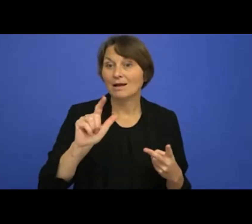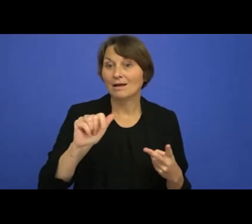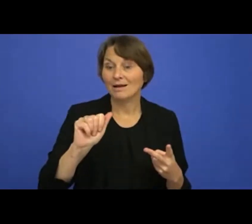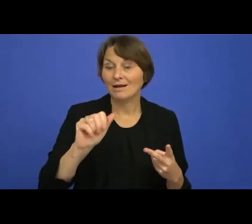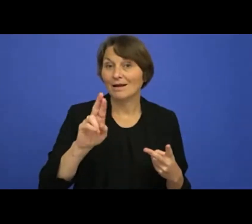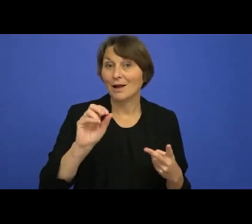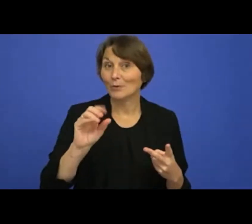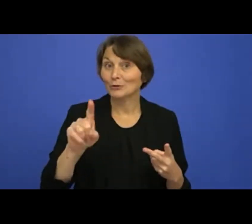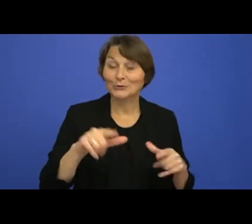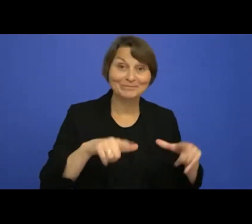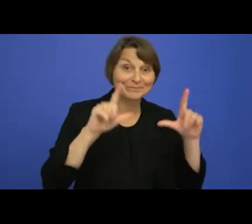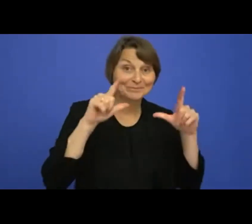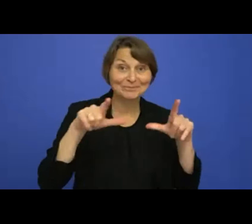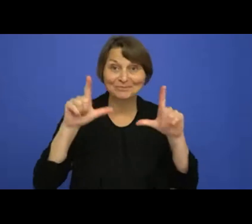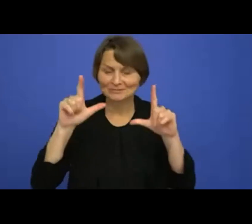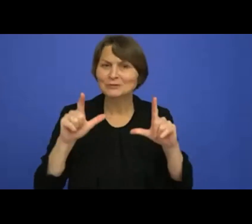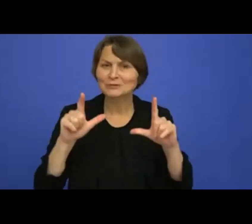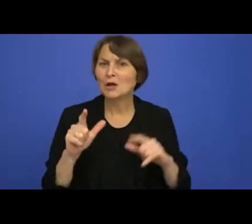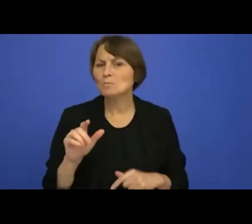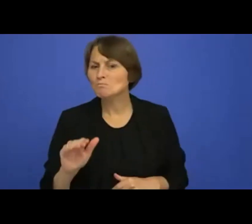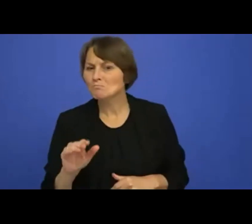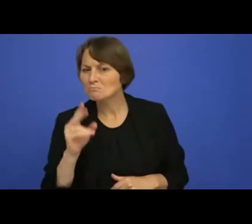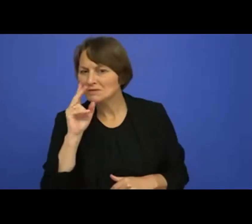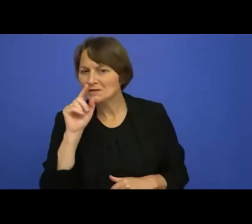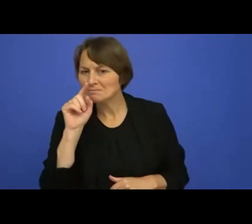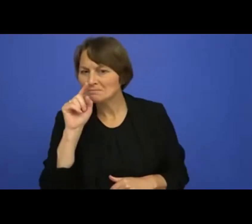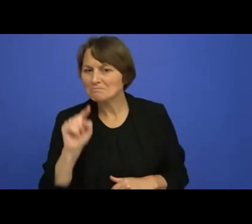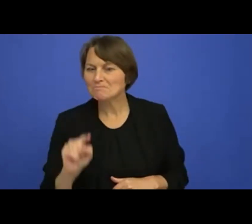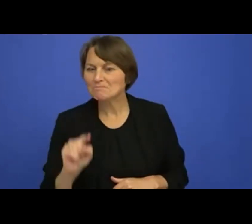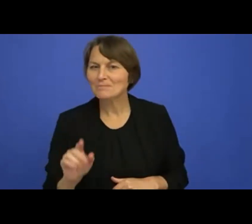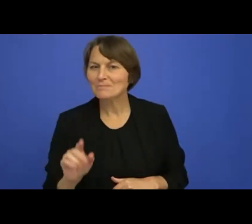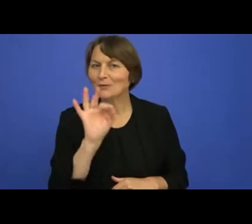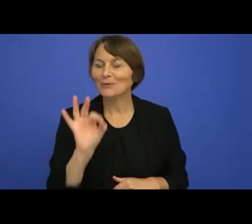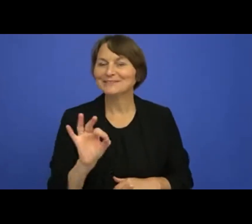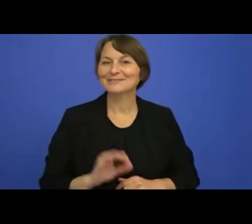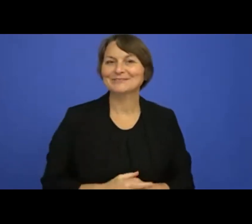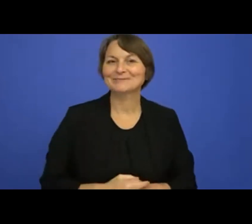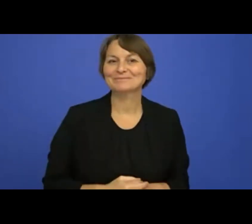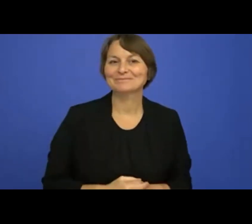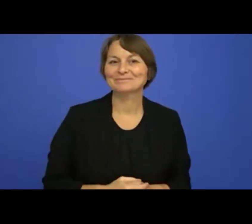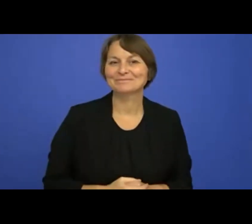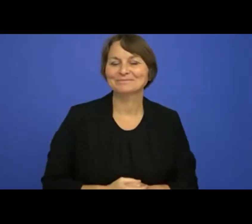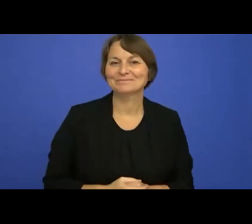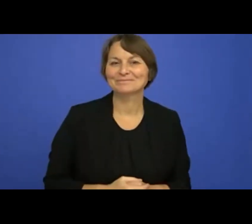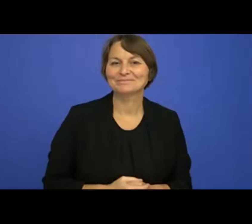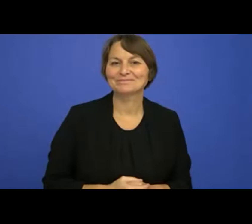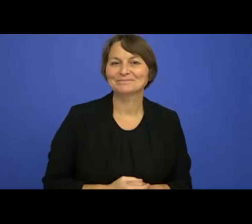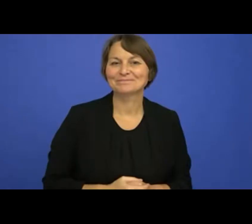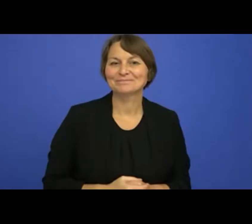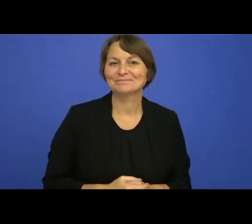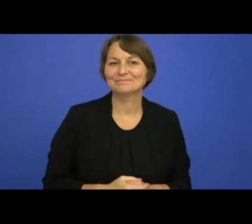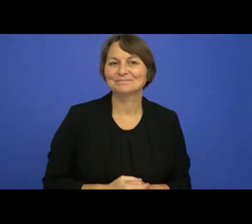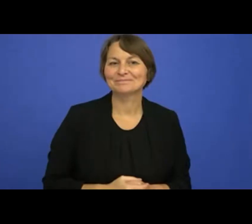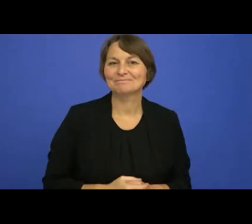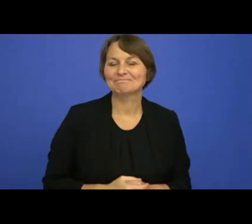Monsieur le ministre, Monsieur Simpson également, vous allez, enfin, on va vous poser